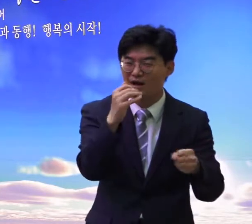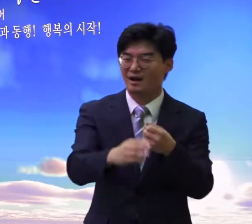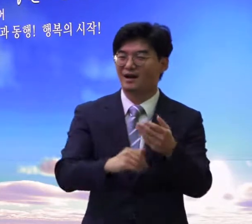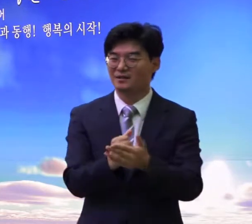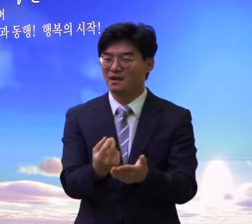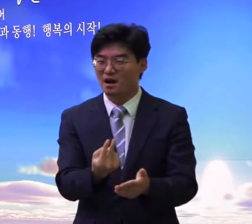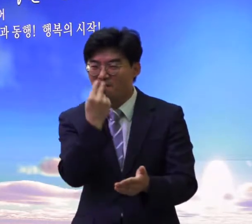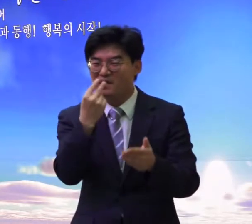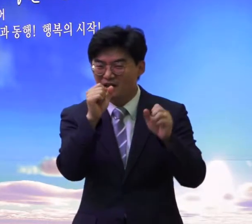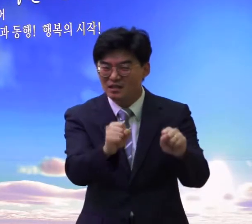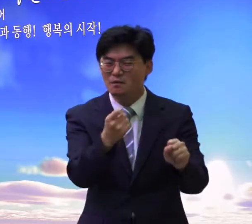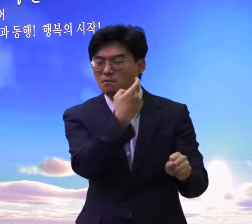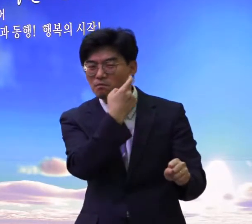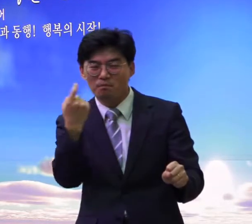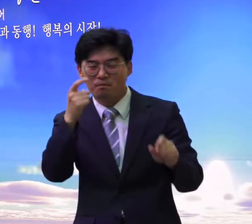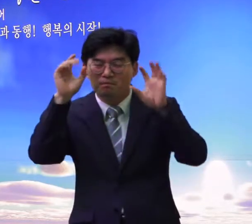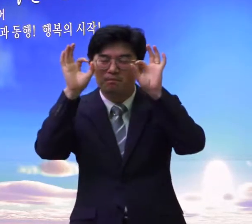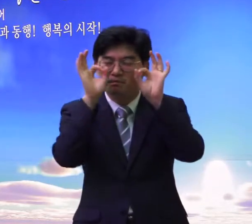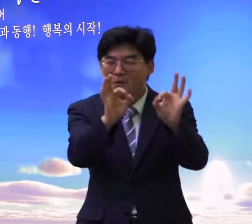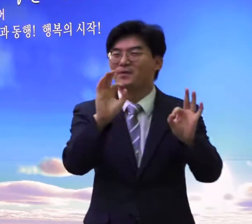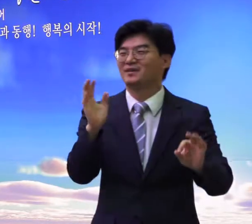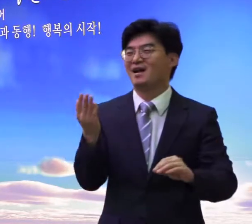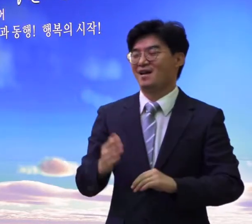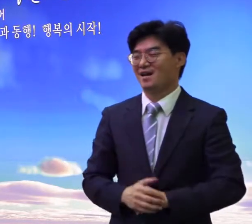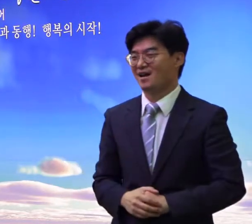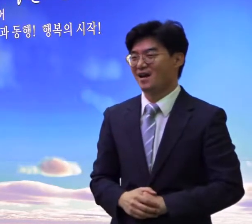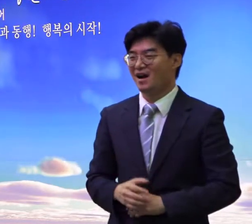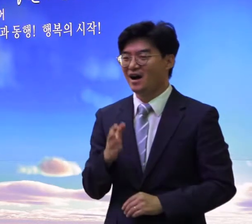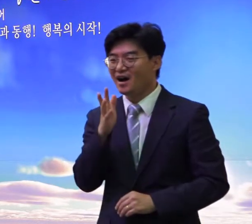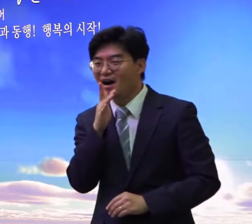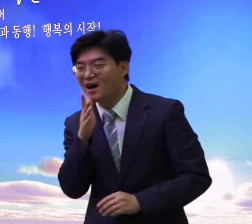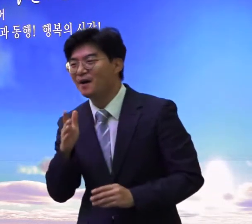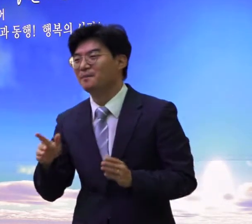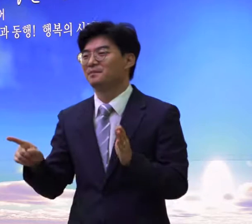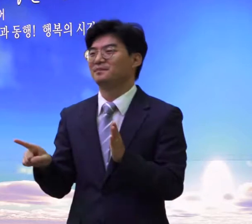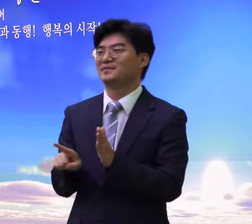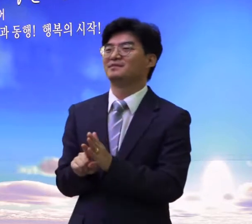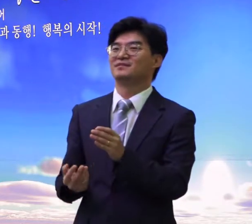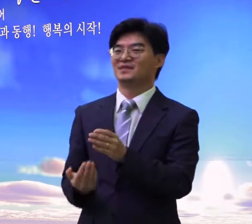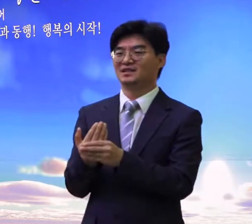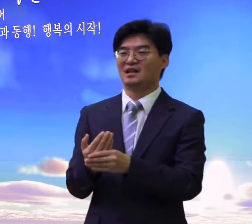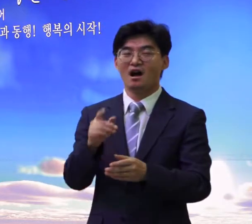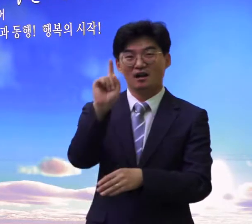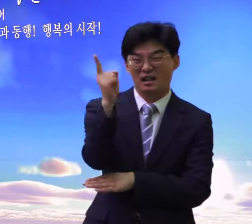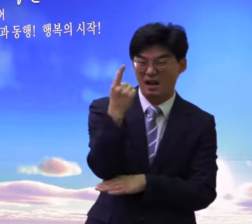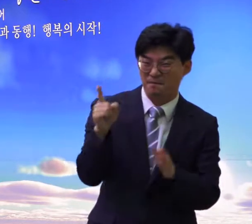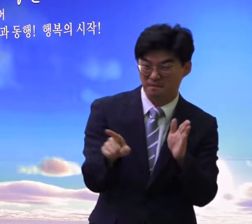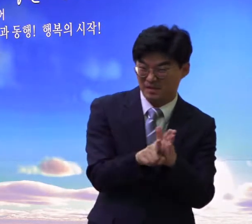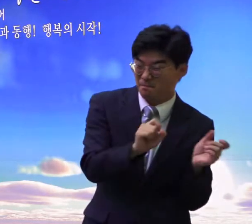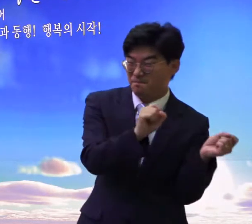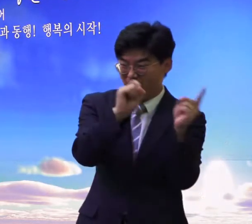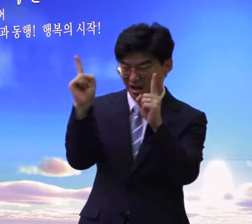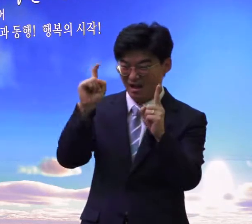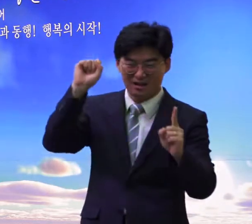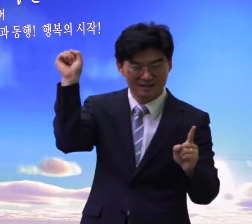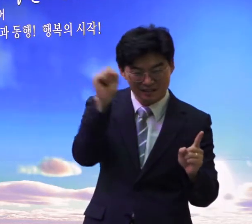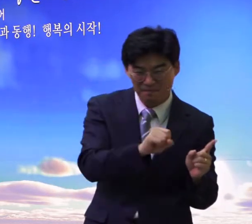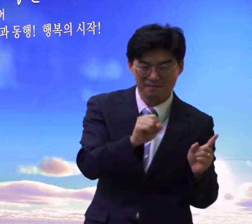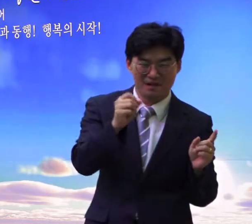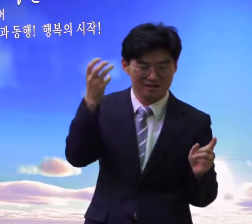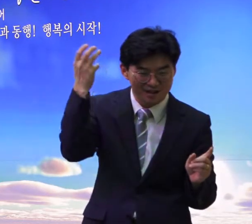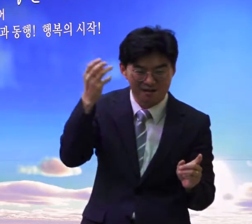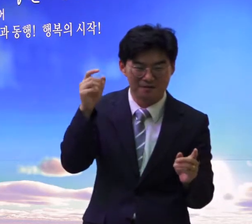것을 그들이 보았을 것이고 그들이 그것이 믿어졌을 것입니다. 그들도 그렇게 하나님을